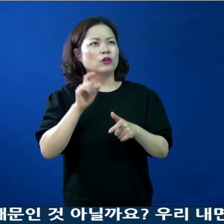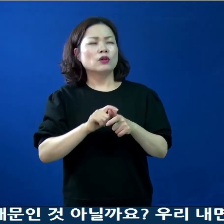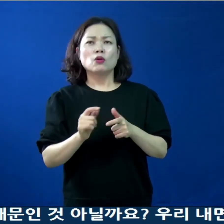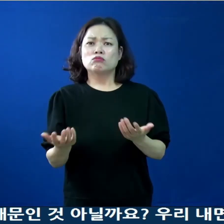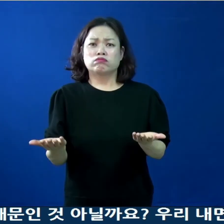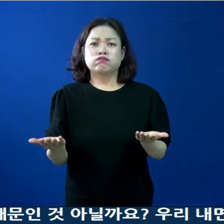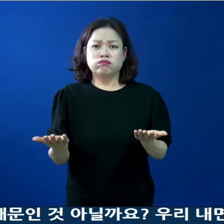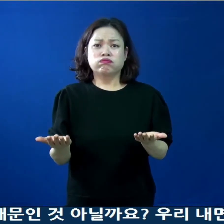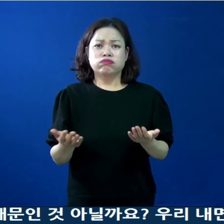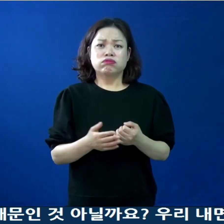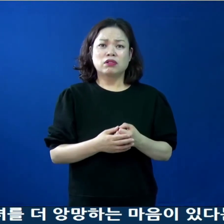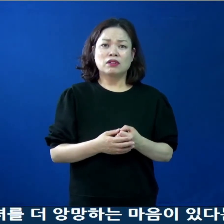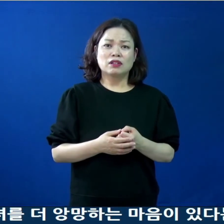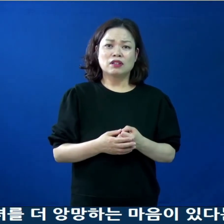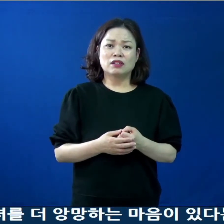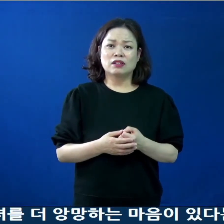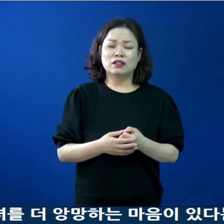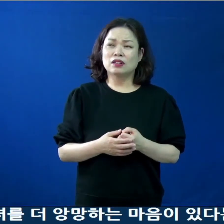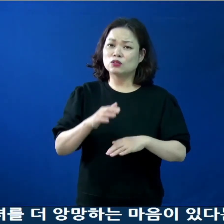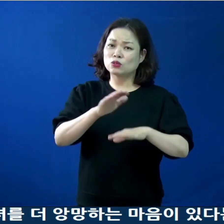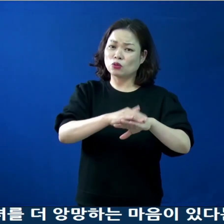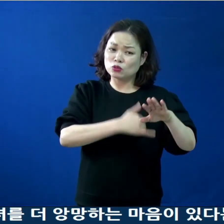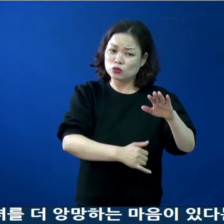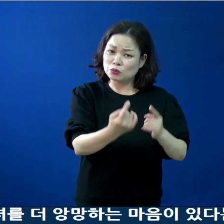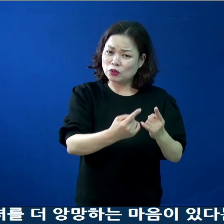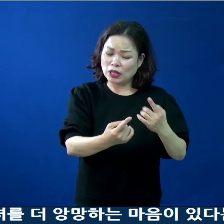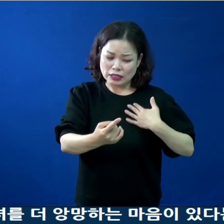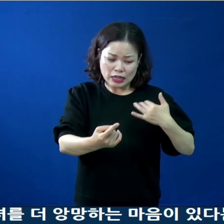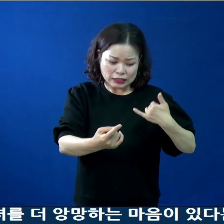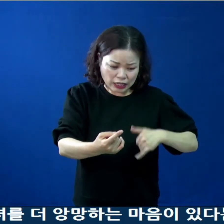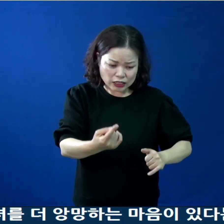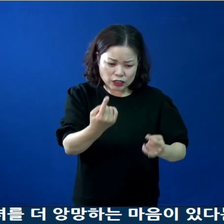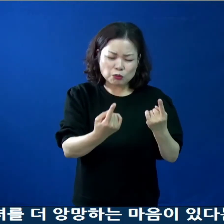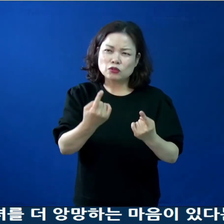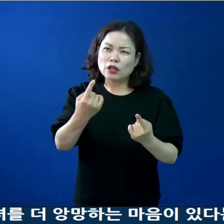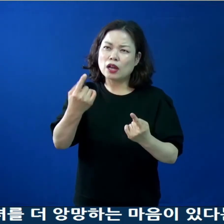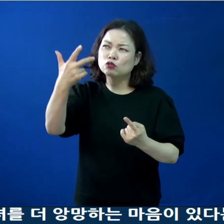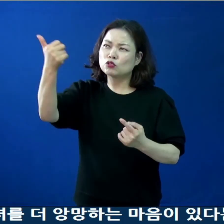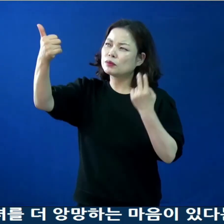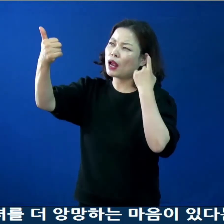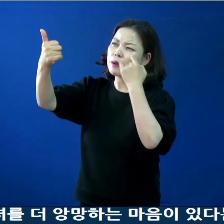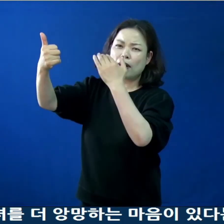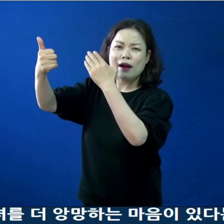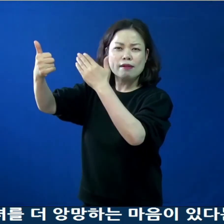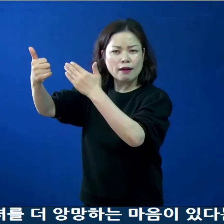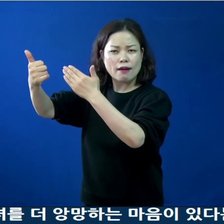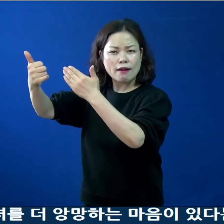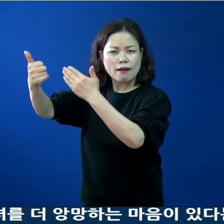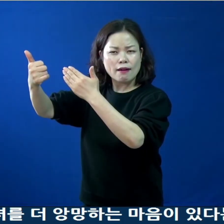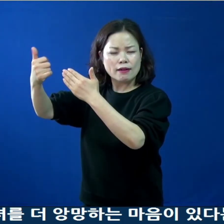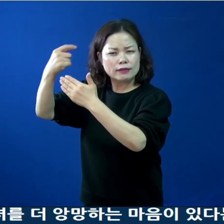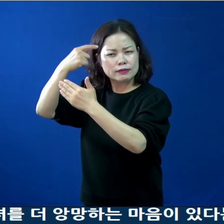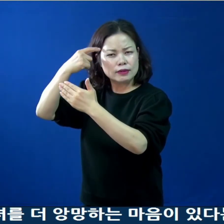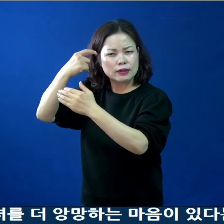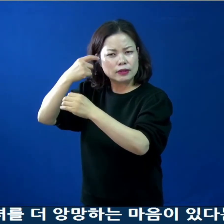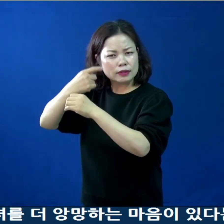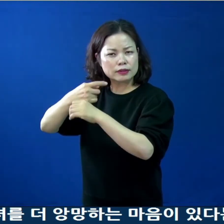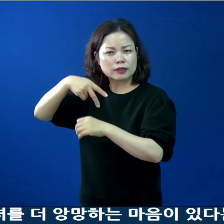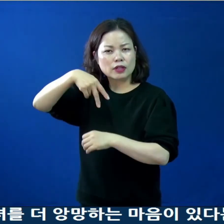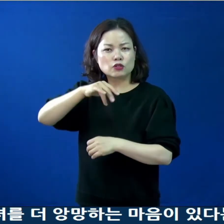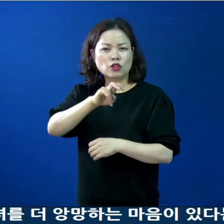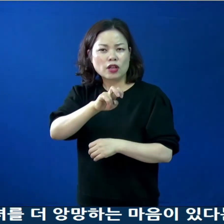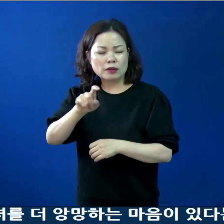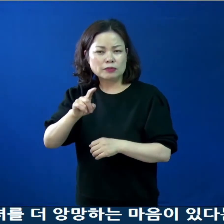어떻게 하면 손주보다, 내 자식보다 주님을 더 앙망할 수 있을까? 쉐마 본문